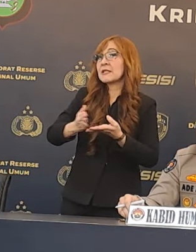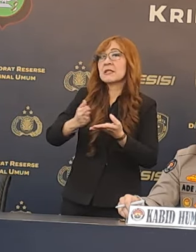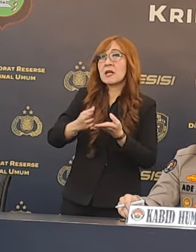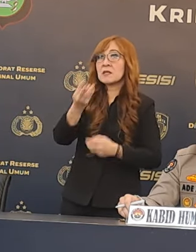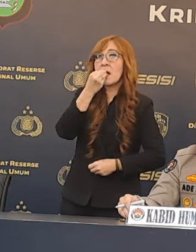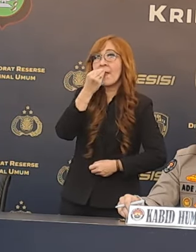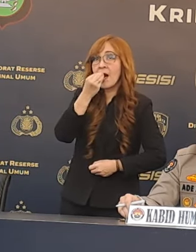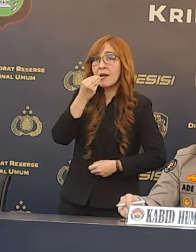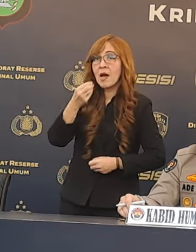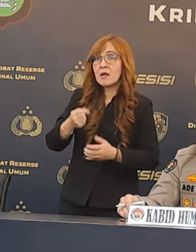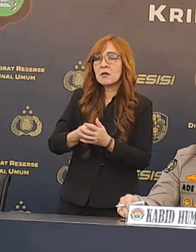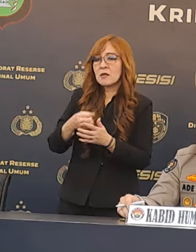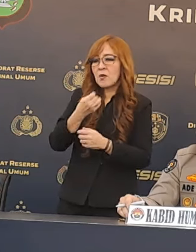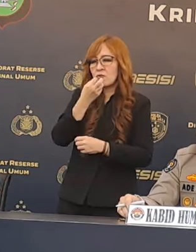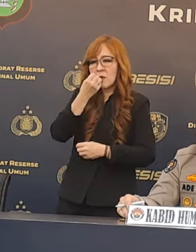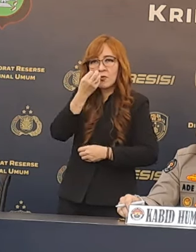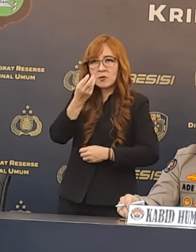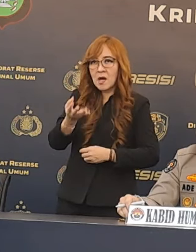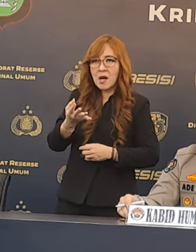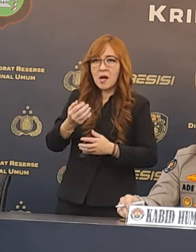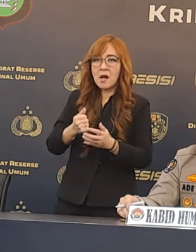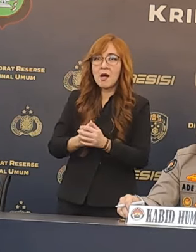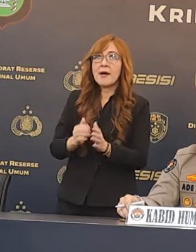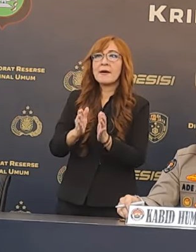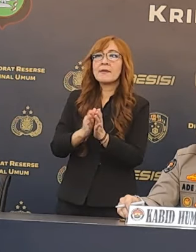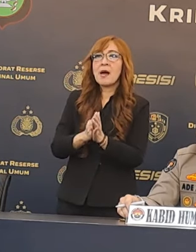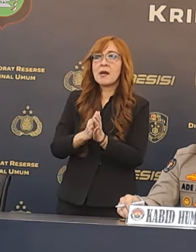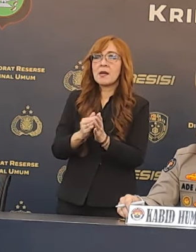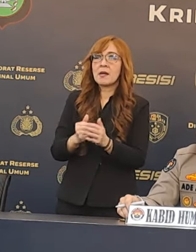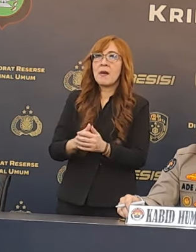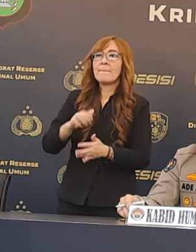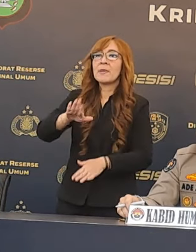Kemudian korban dinyatakan meninggal.